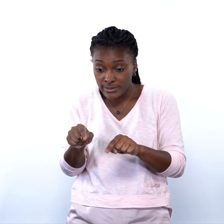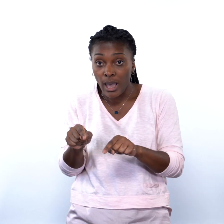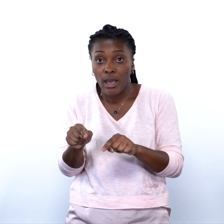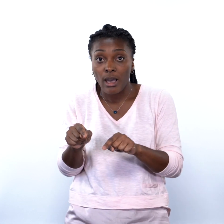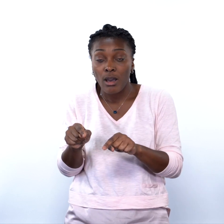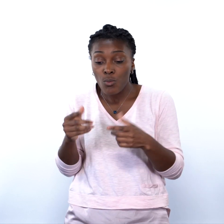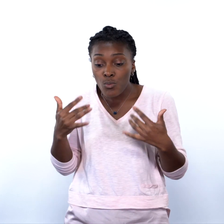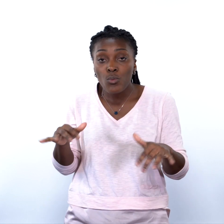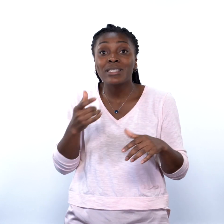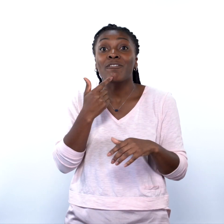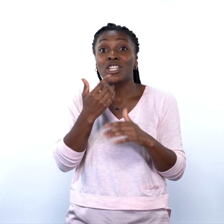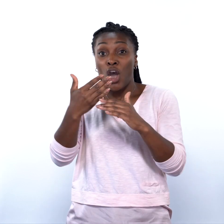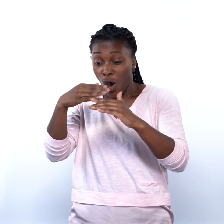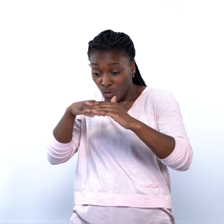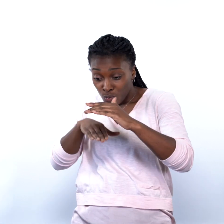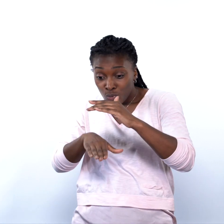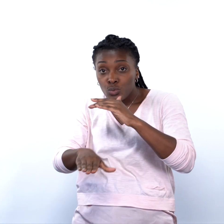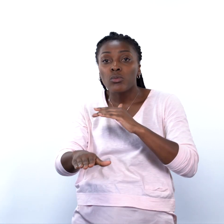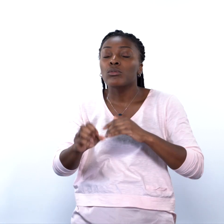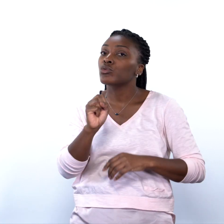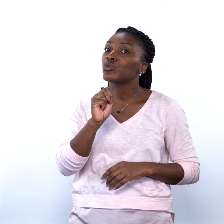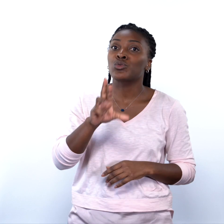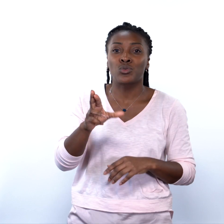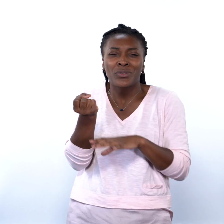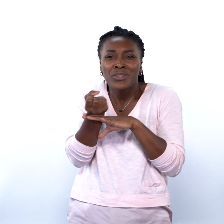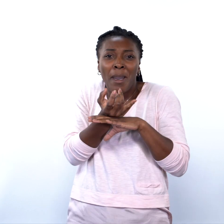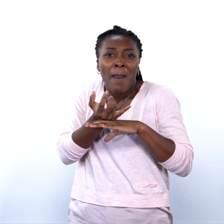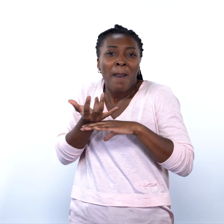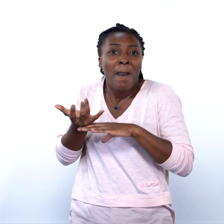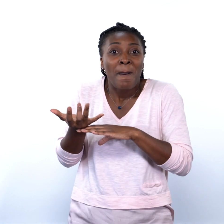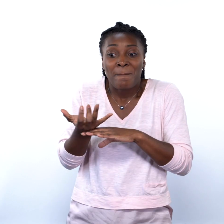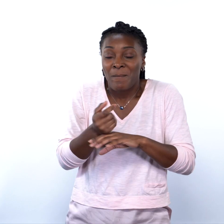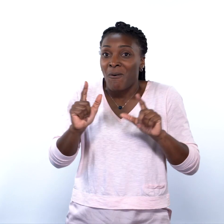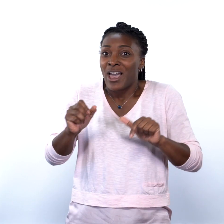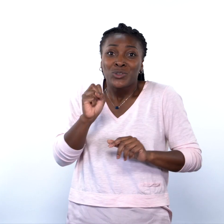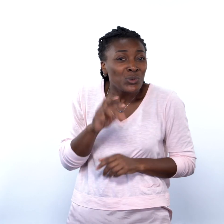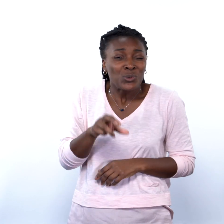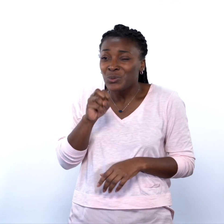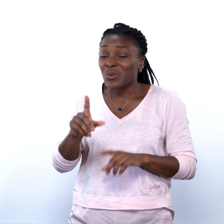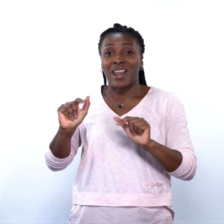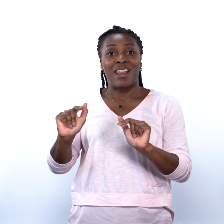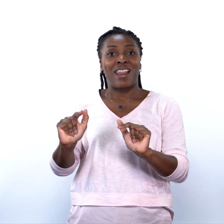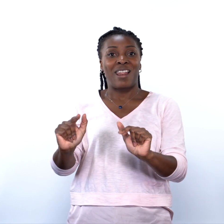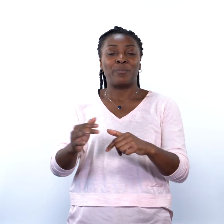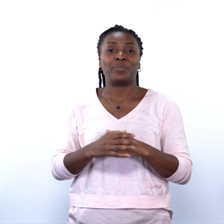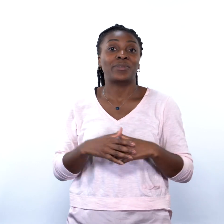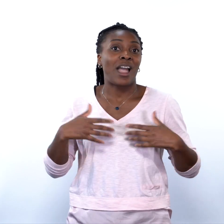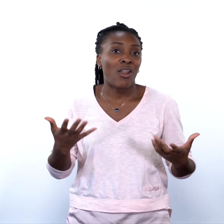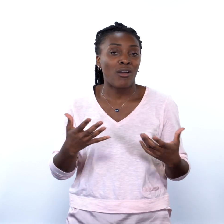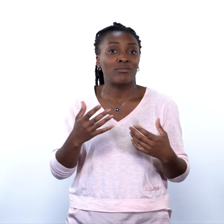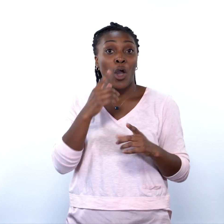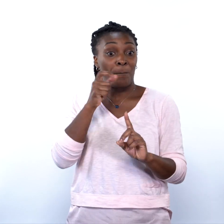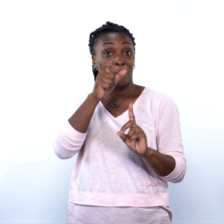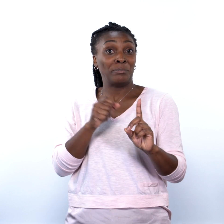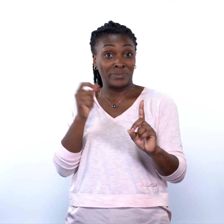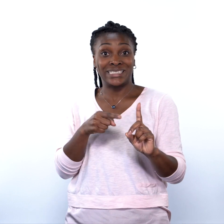trouve des pits, si les géologues trouvent des pits, eh bien, c'est qu'en dessous, il y a certainement ou forcément, très probablement, de vrais diamants.